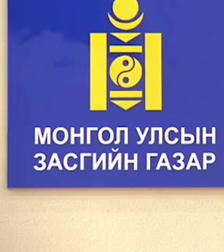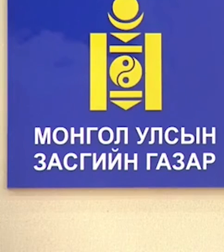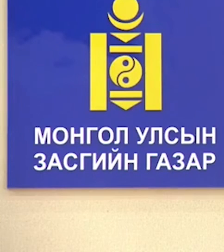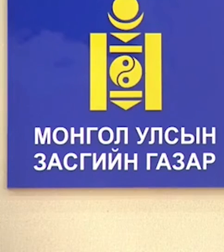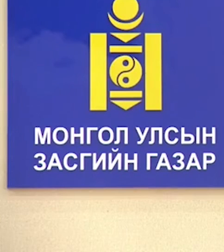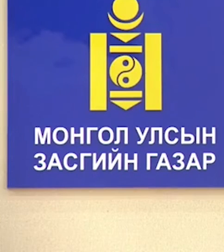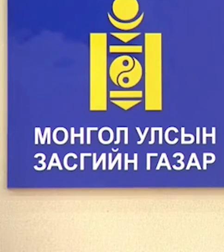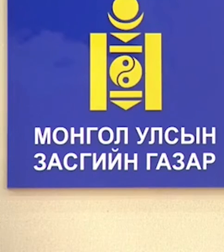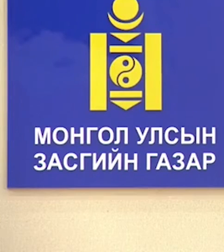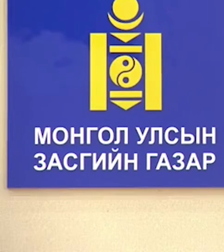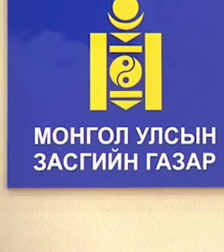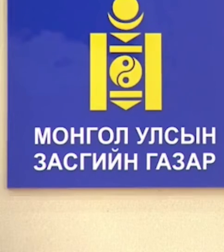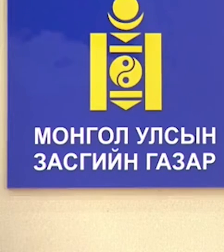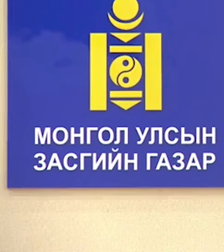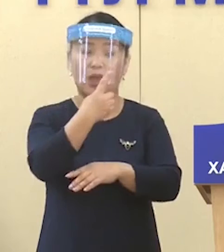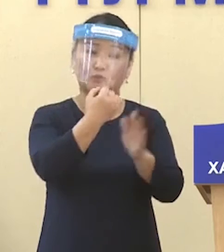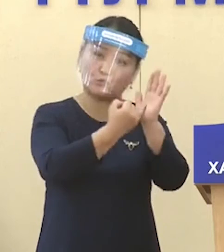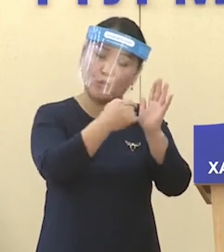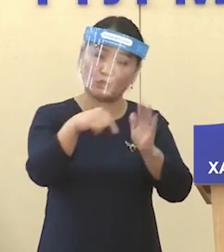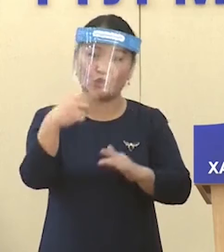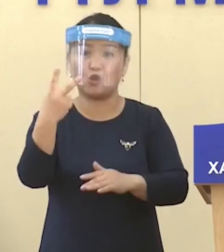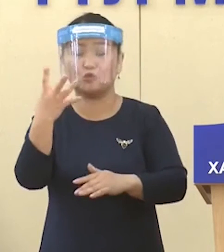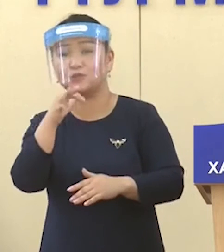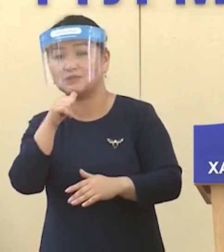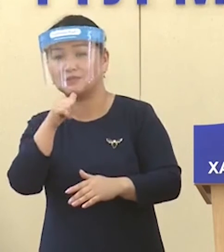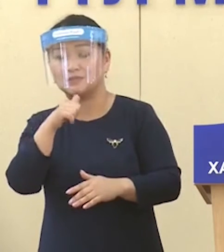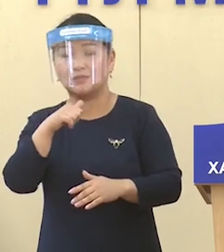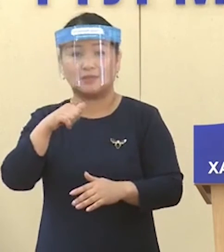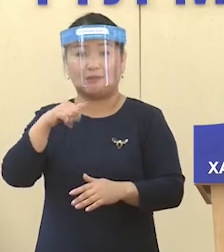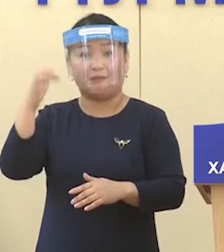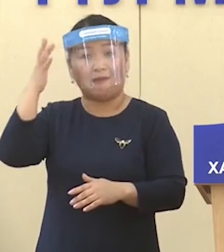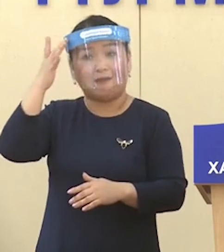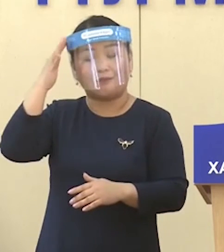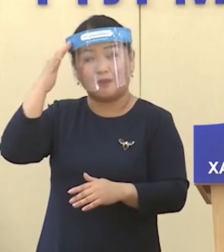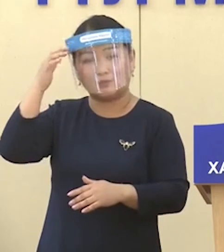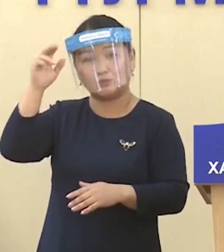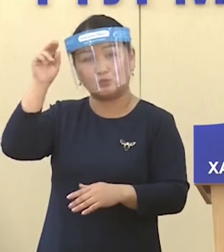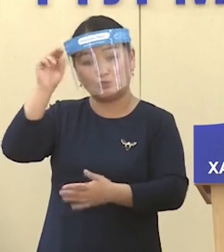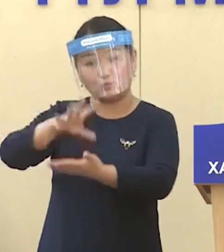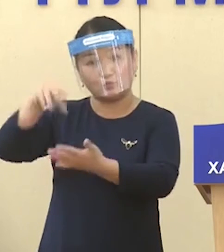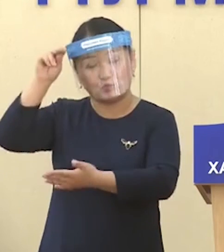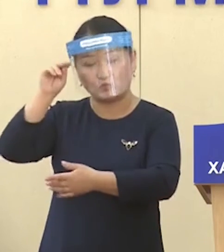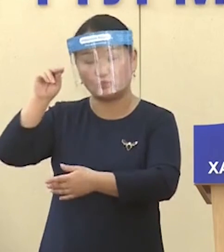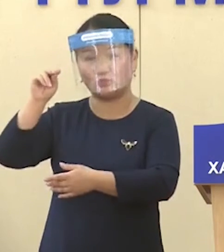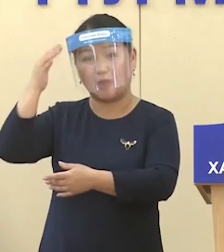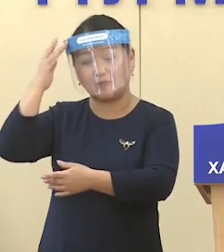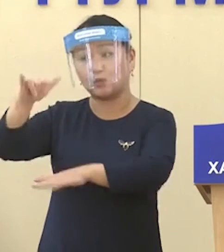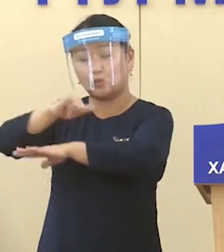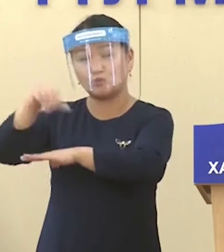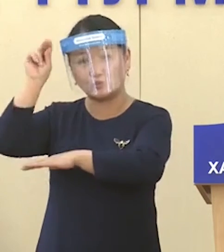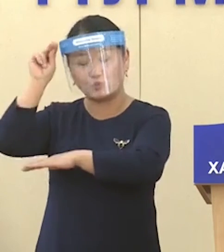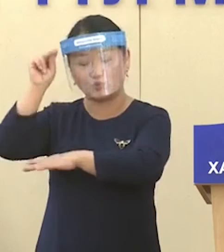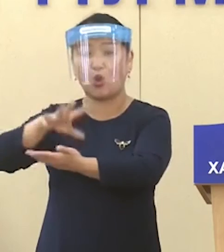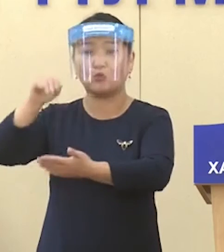Алтан булгын Бамтор ирсэн иргэдийн 80 гаруй хувь нь оюутан сурагчид бөгөөд 40 хүнийх нь халдвар төвчин судлалын үндэсний төв тусгаарлажээ. Манай